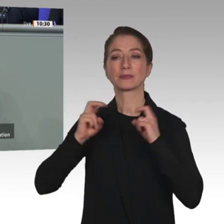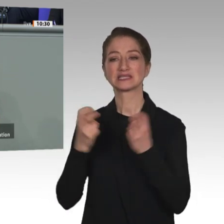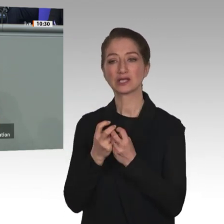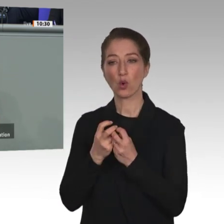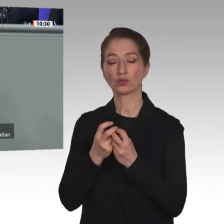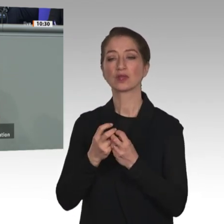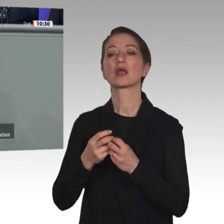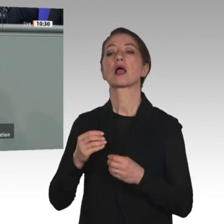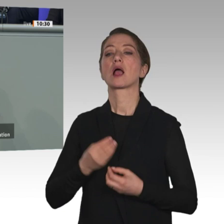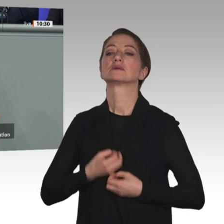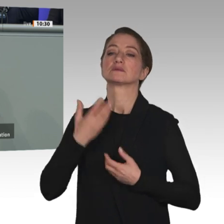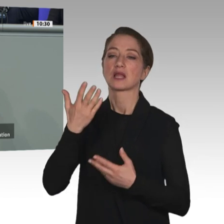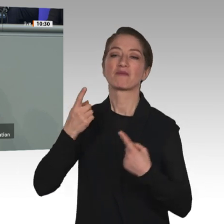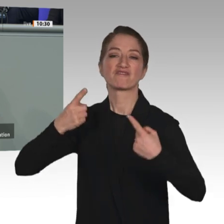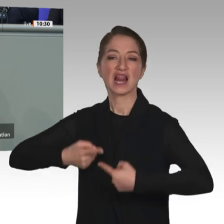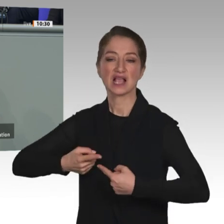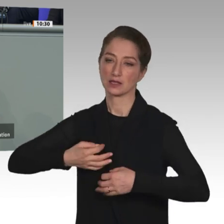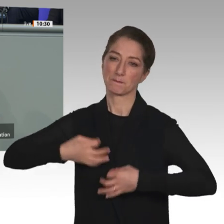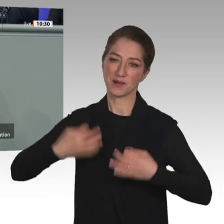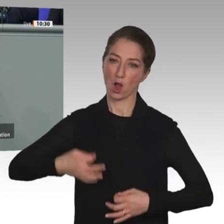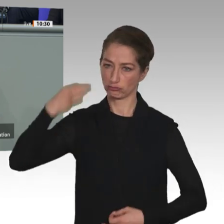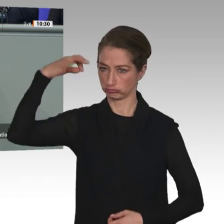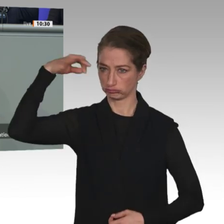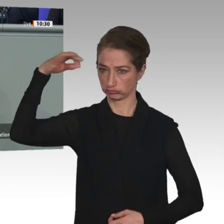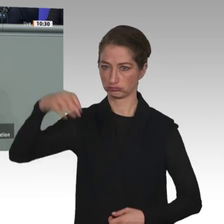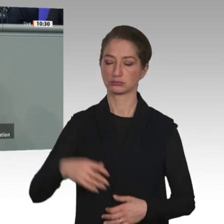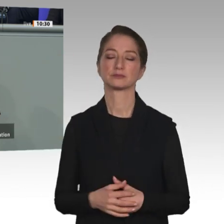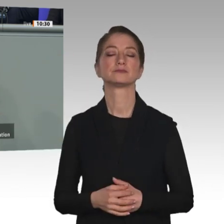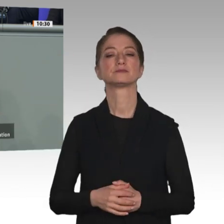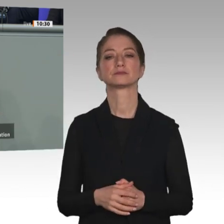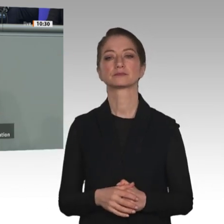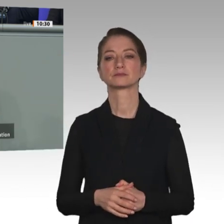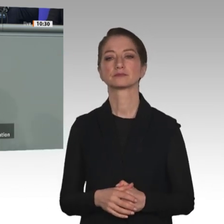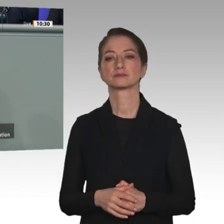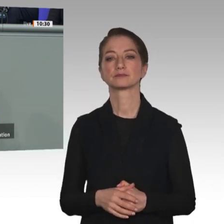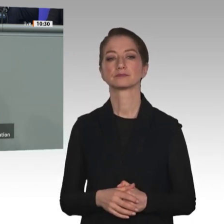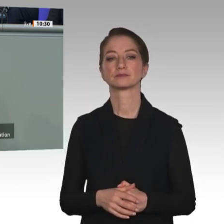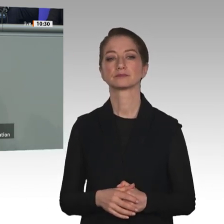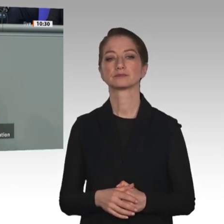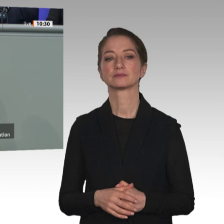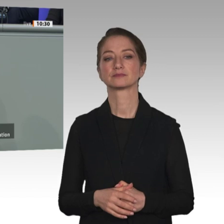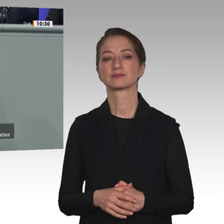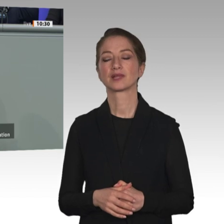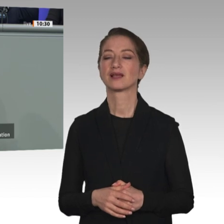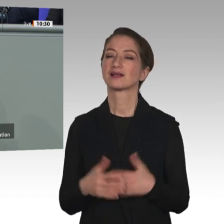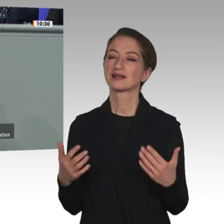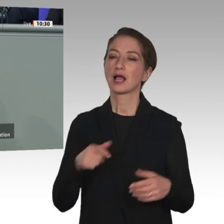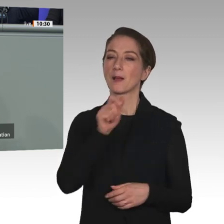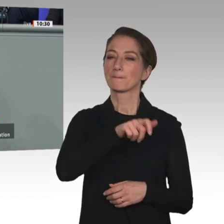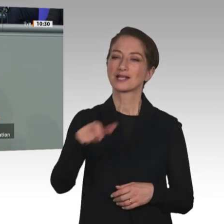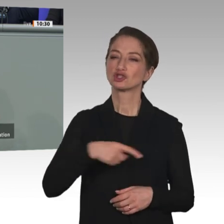Drittens, wir müssen die Menschen für die Werte begeistern, die uns als freiheitliche Gesellschaft einen.